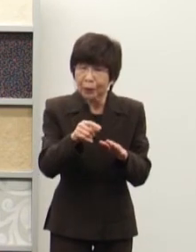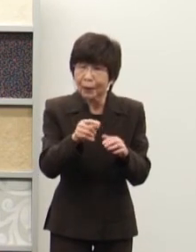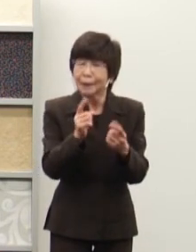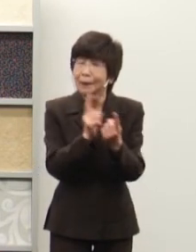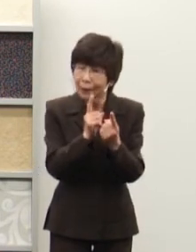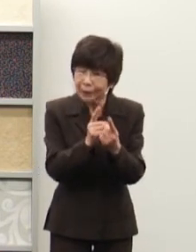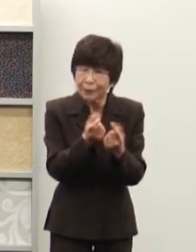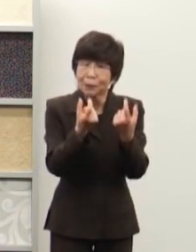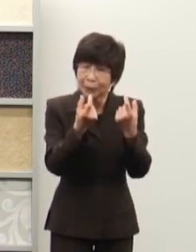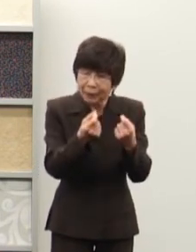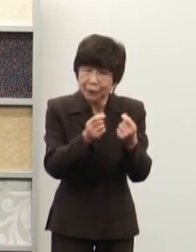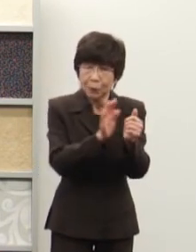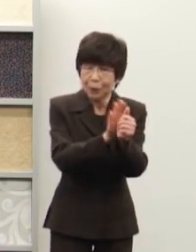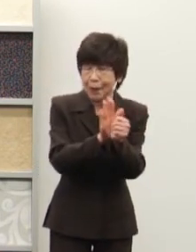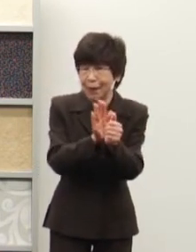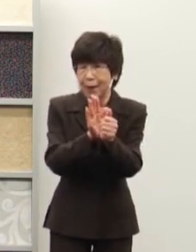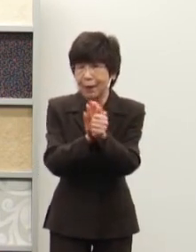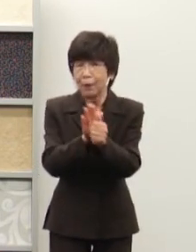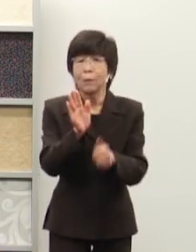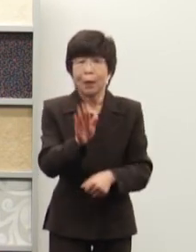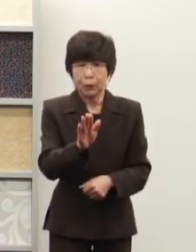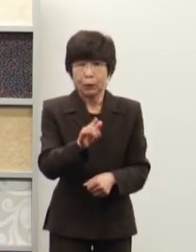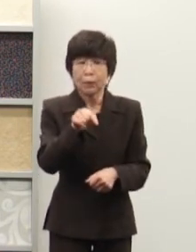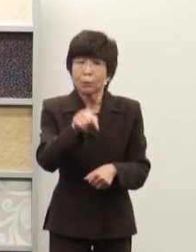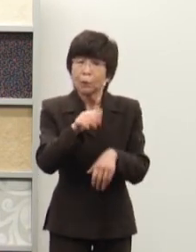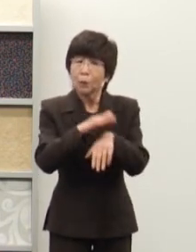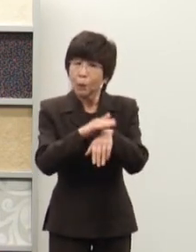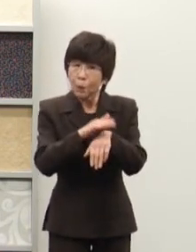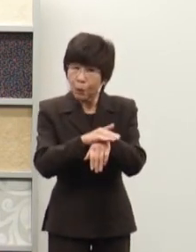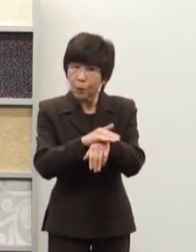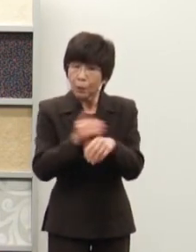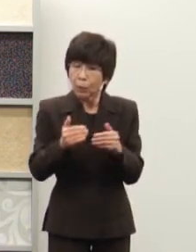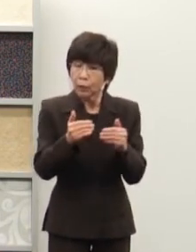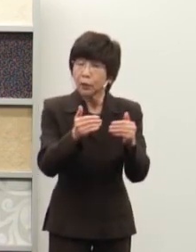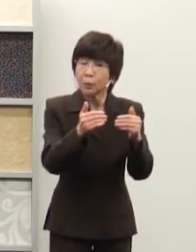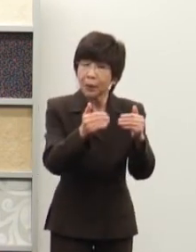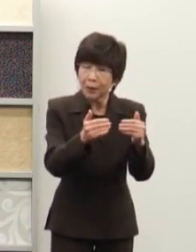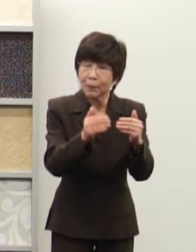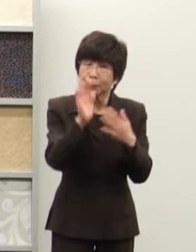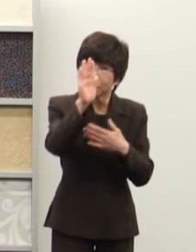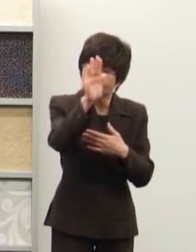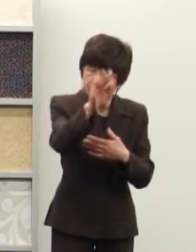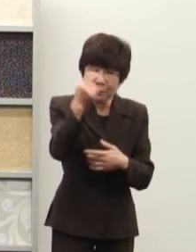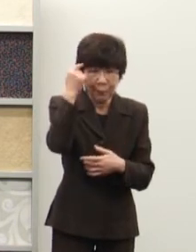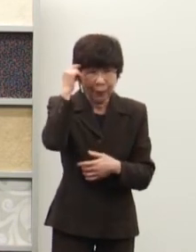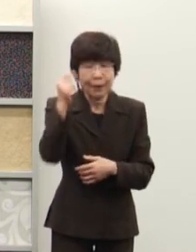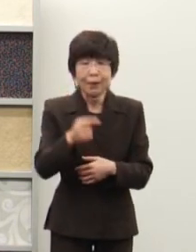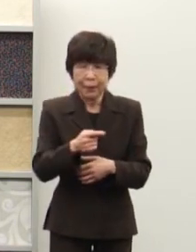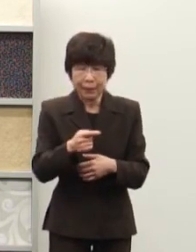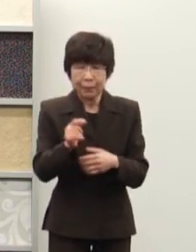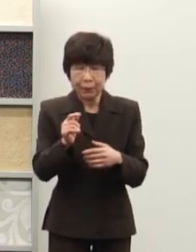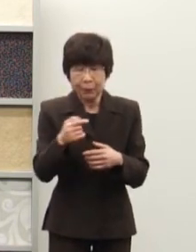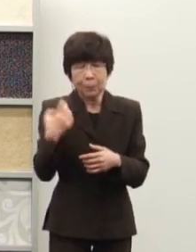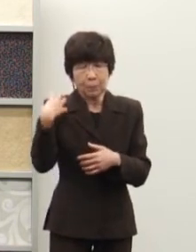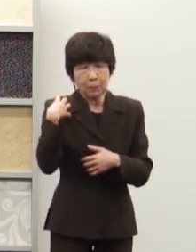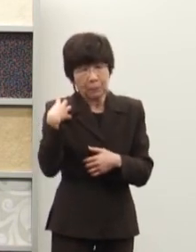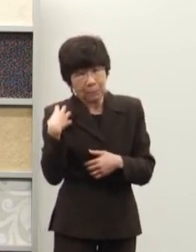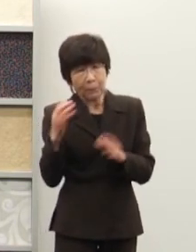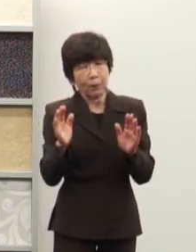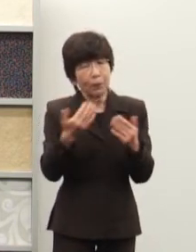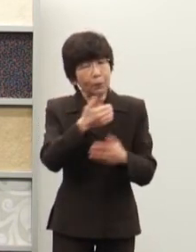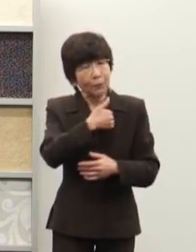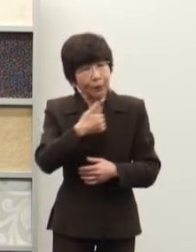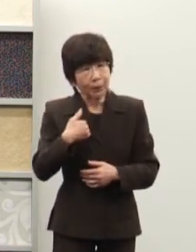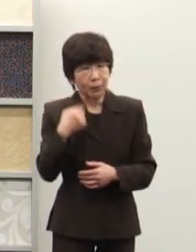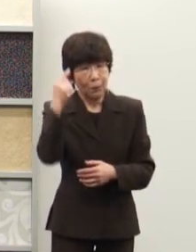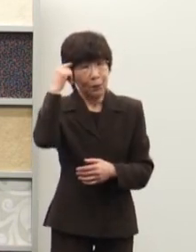ただ、まあ、これをやる、この方式をやることでトータルで見ればです、負担というものは軽減できると、まあ、こういう考え方に、なりたい